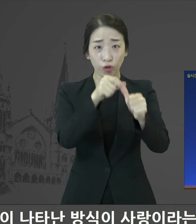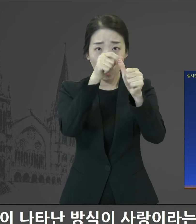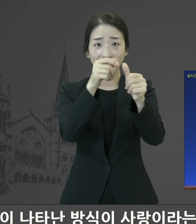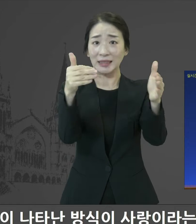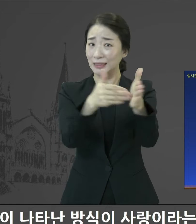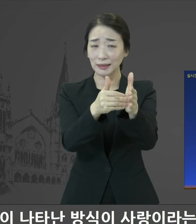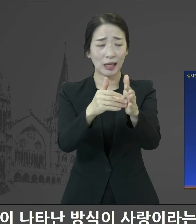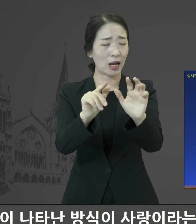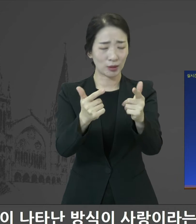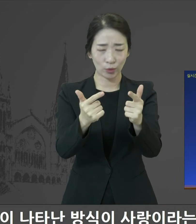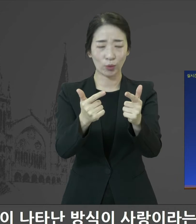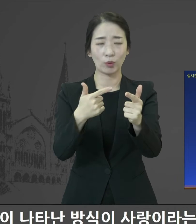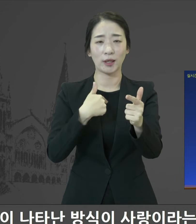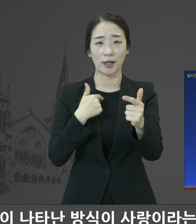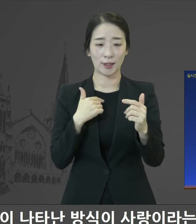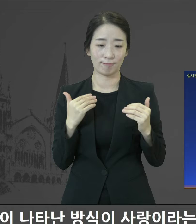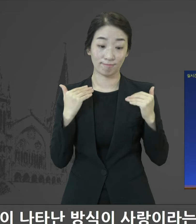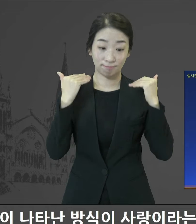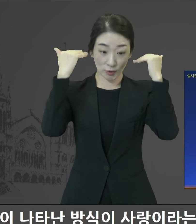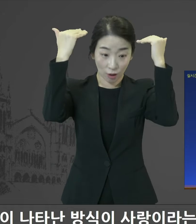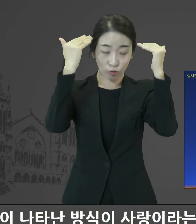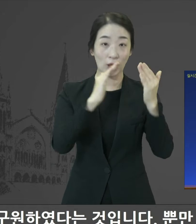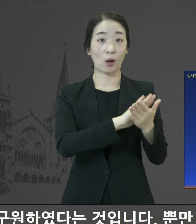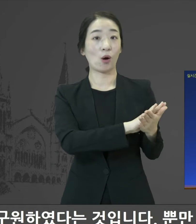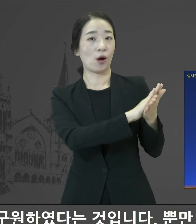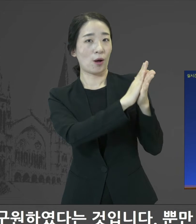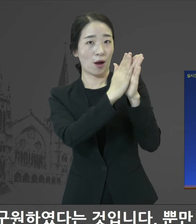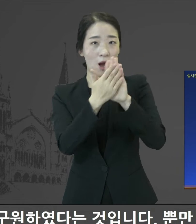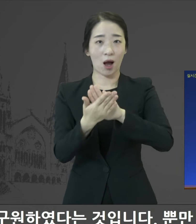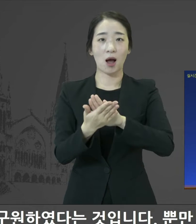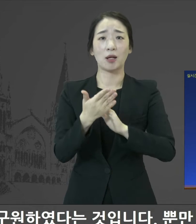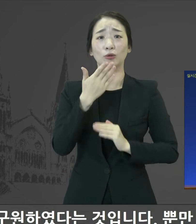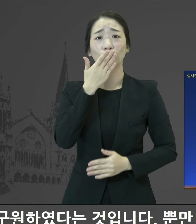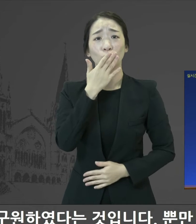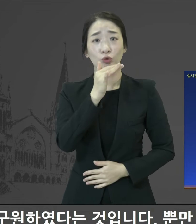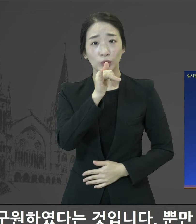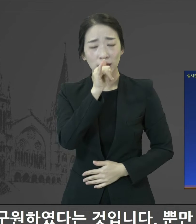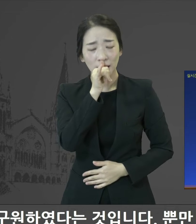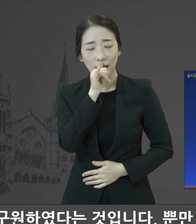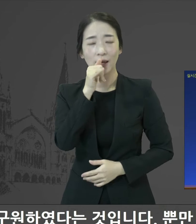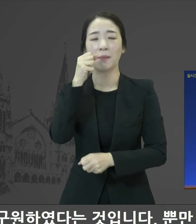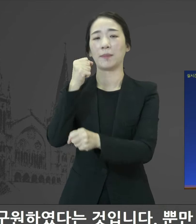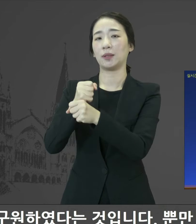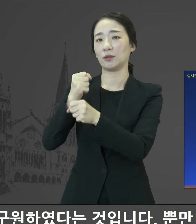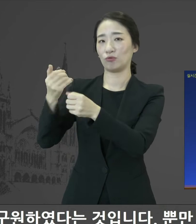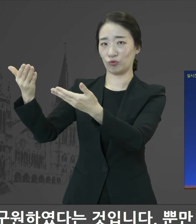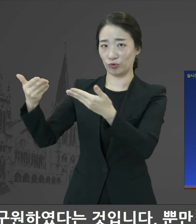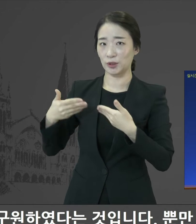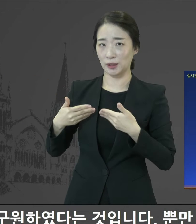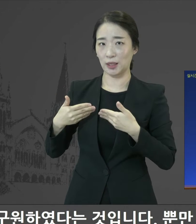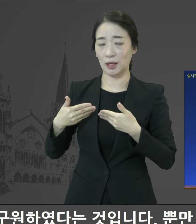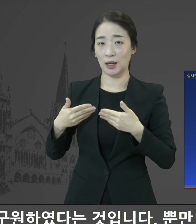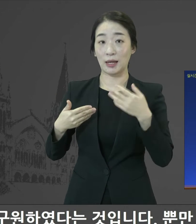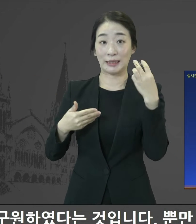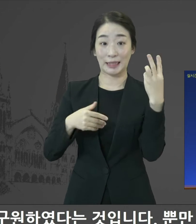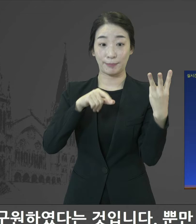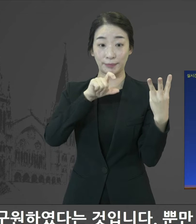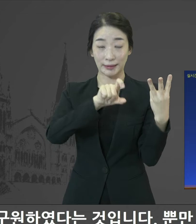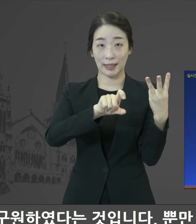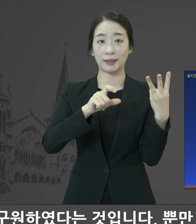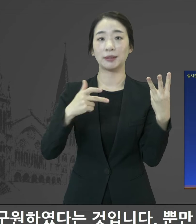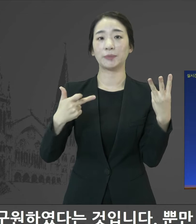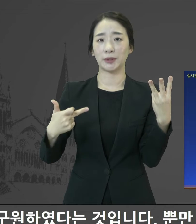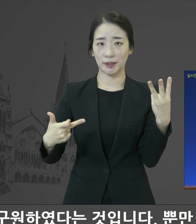성도가 성장하고 성숙하고 성화하는 일에도 결정적인 역할을 한다고 얘기하는데 3장 17절입니다.